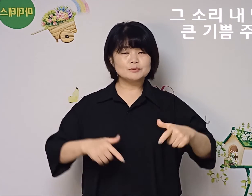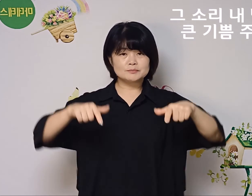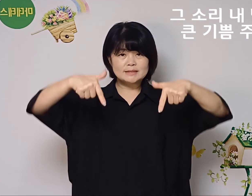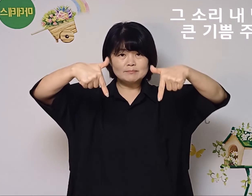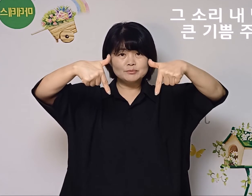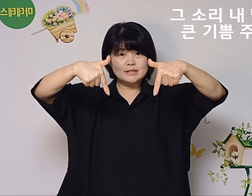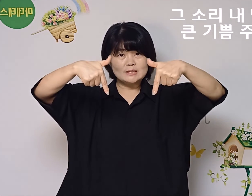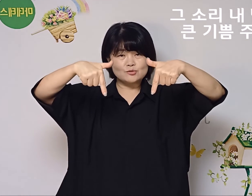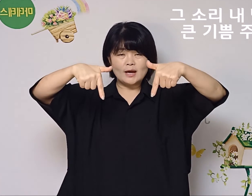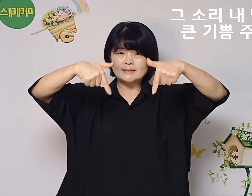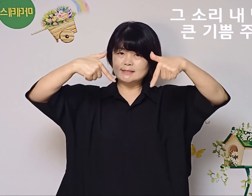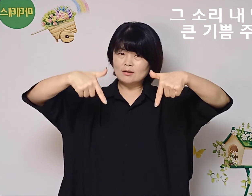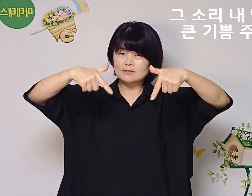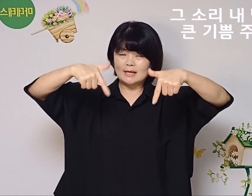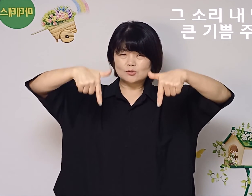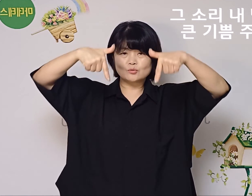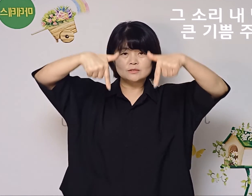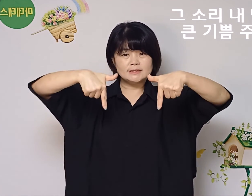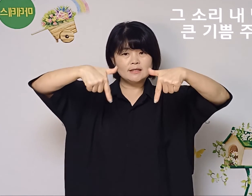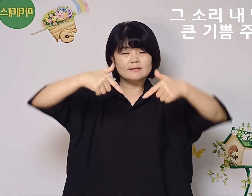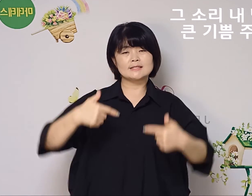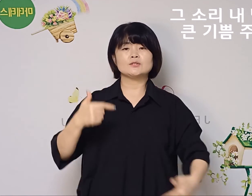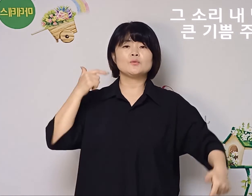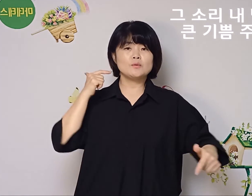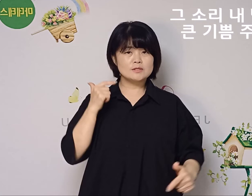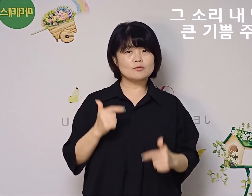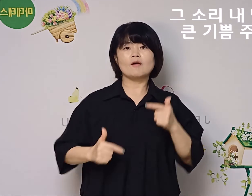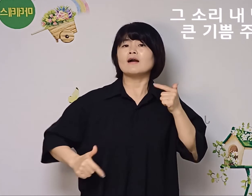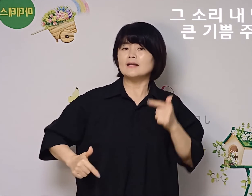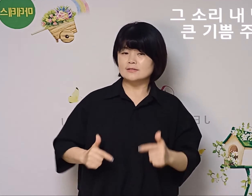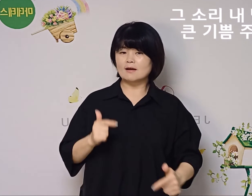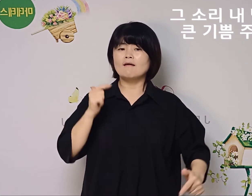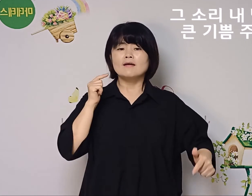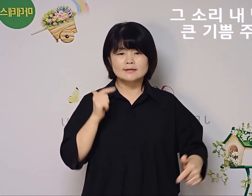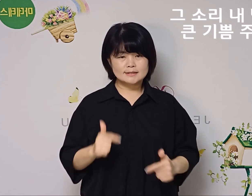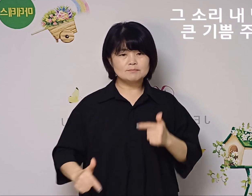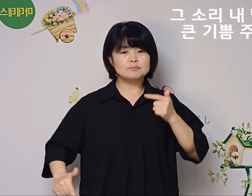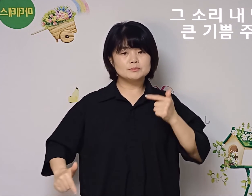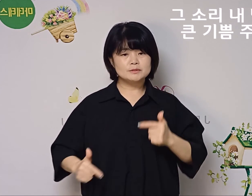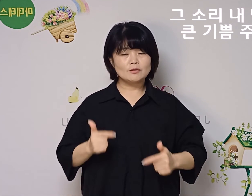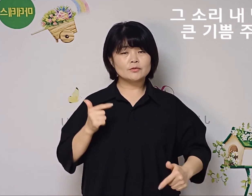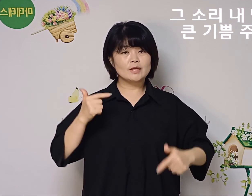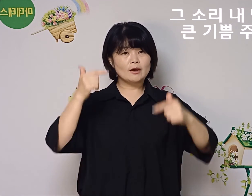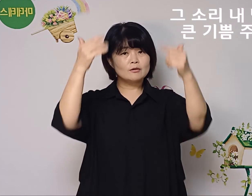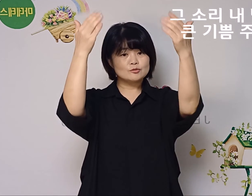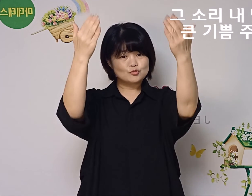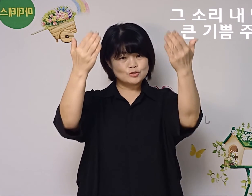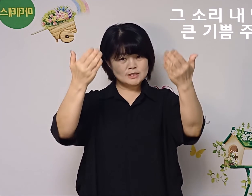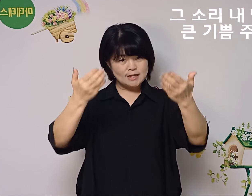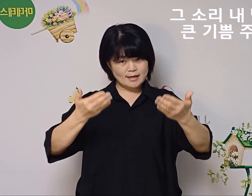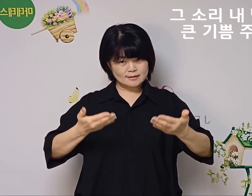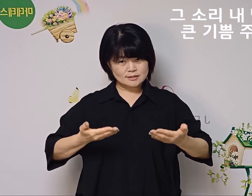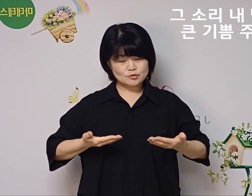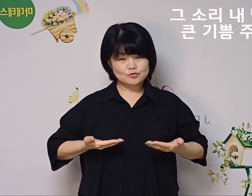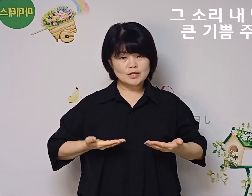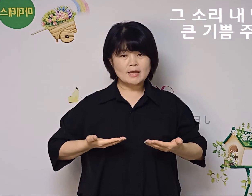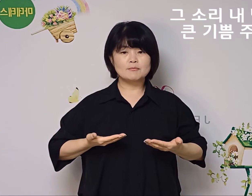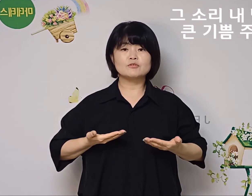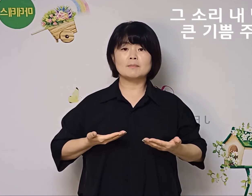기쁨 기쁘다수와 기억을 양손을 기억을 하시고 서로 엇갈려서 기쁨을 어떻게 해요? 주시네. 그쵸? 주네. 우리가